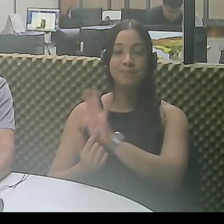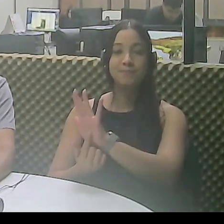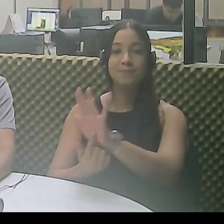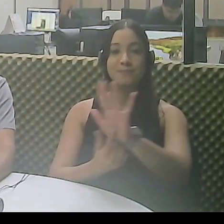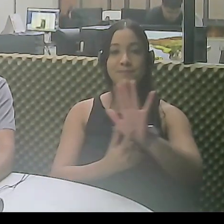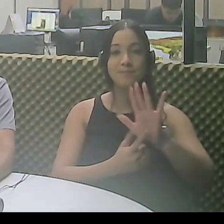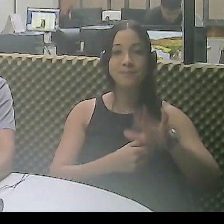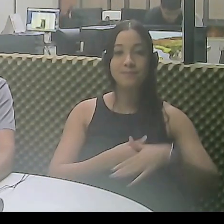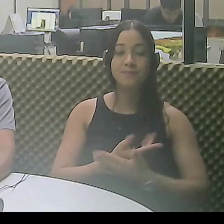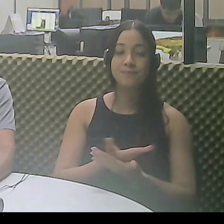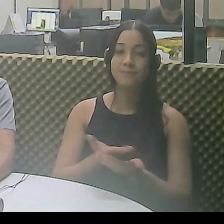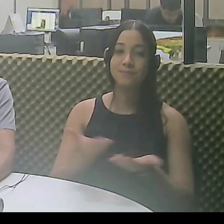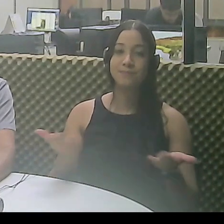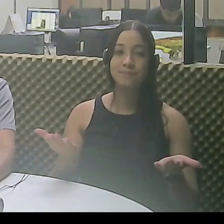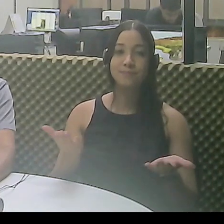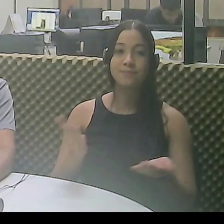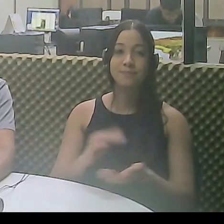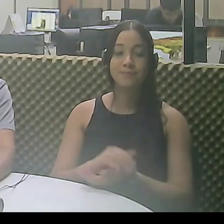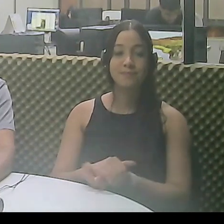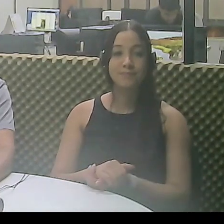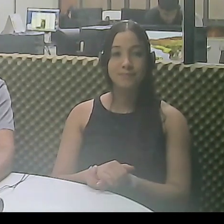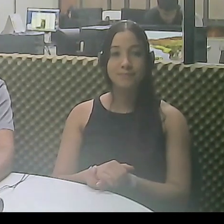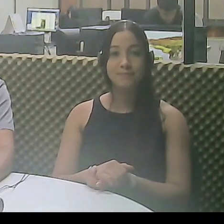Uberlândia no ar pra você.